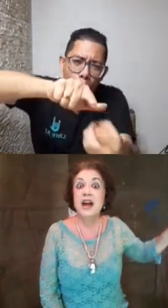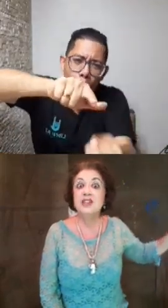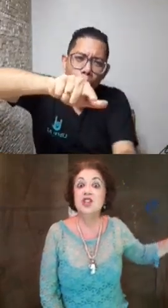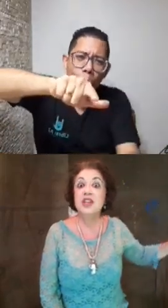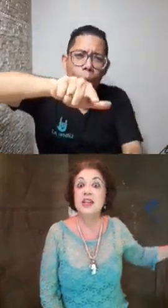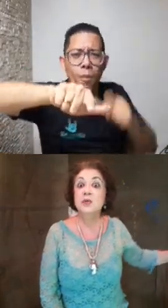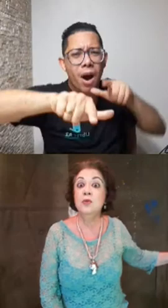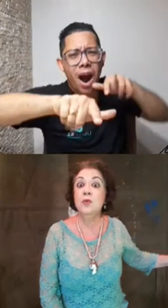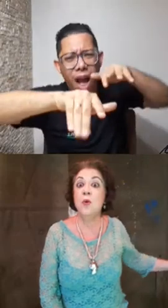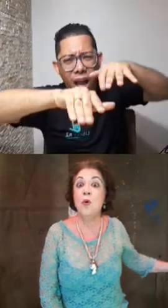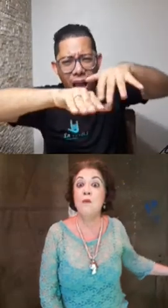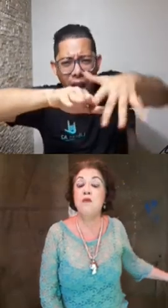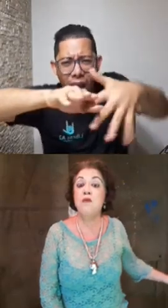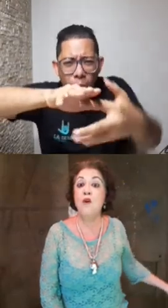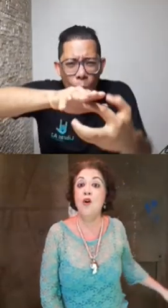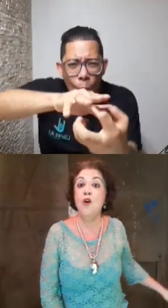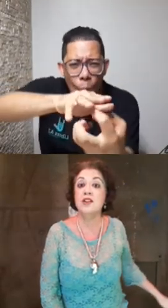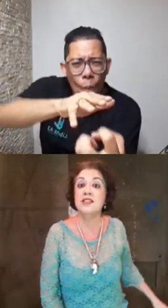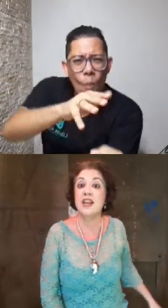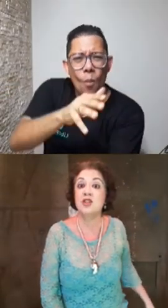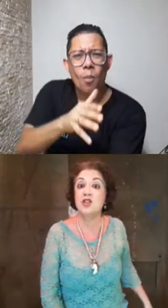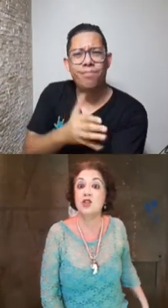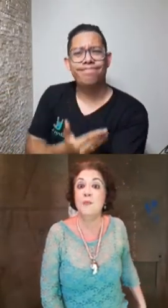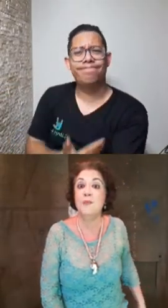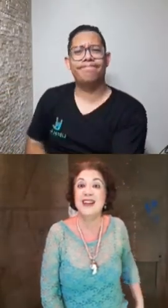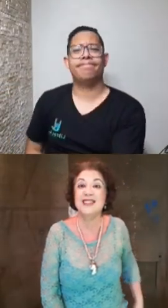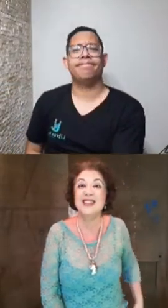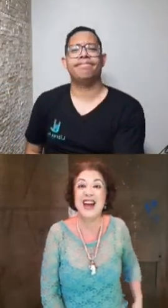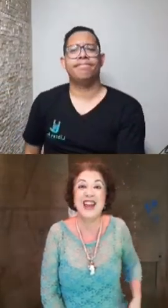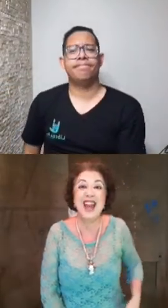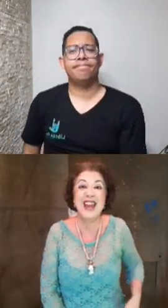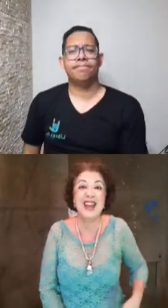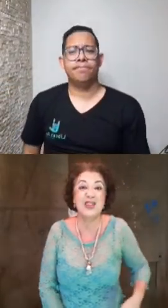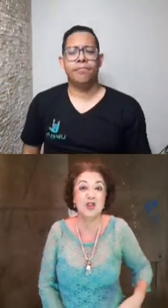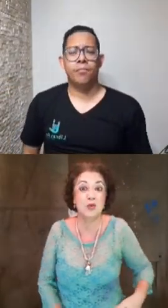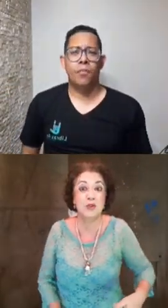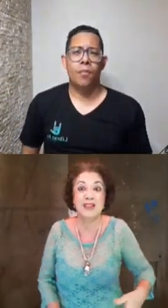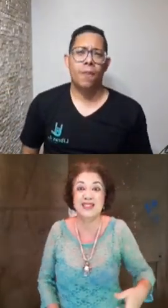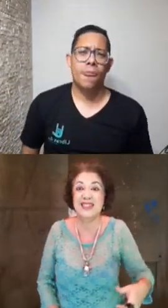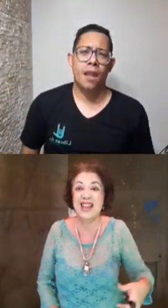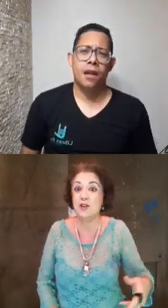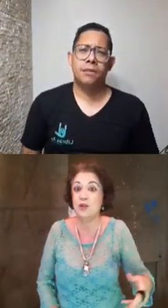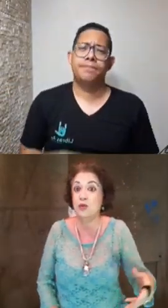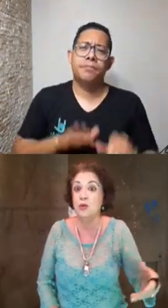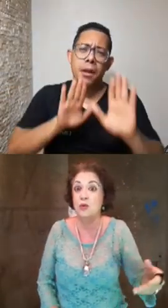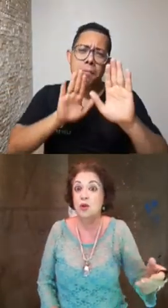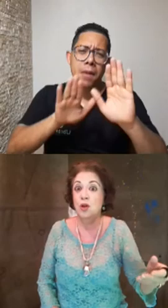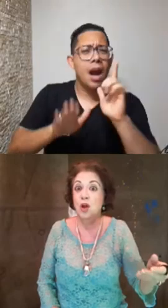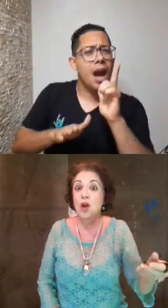se atirando com força sobre as areias do deserto.